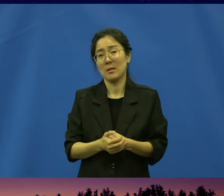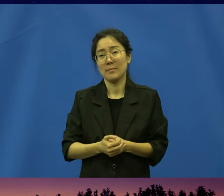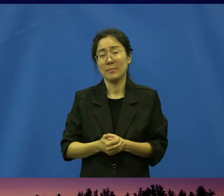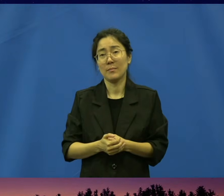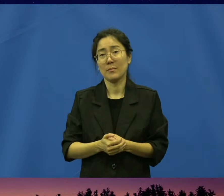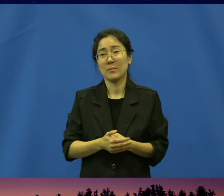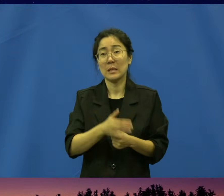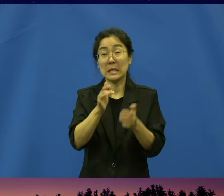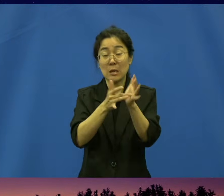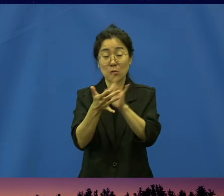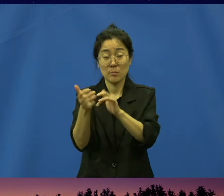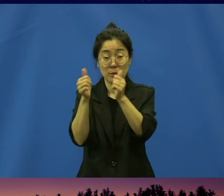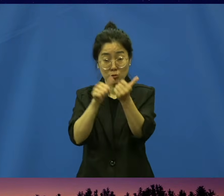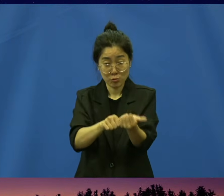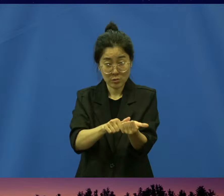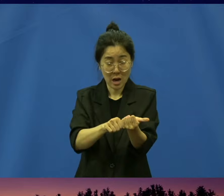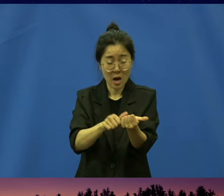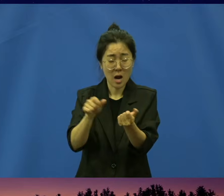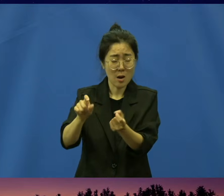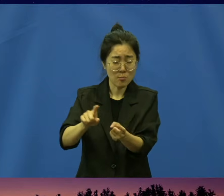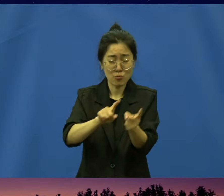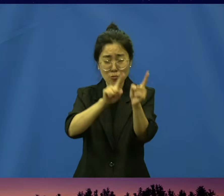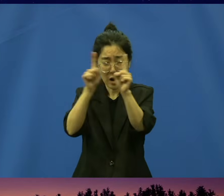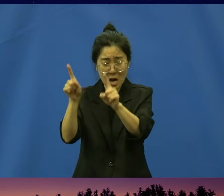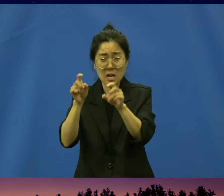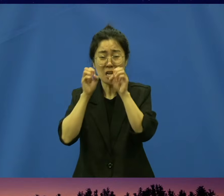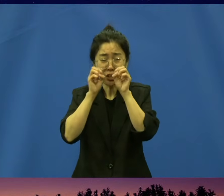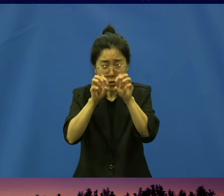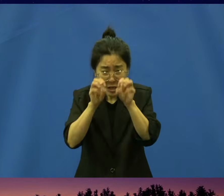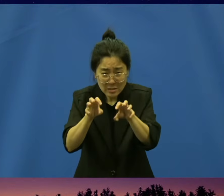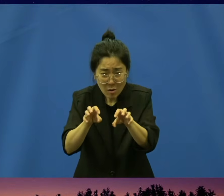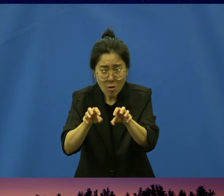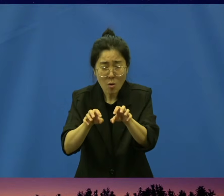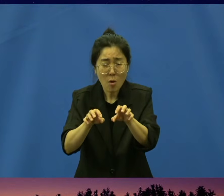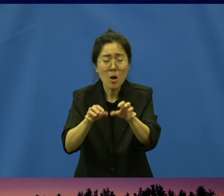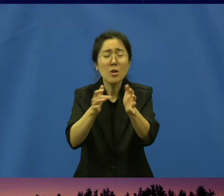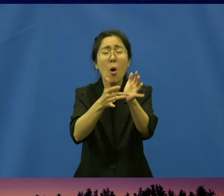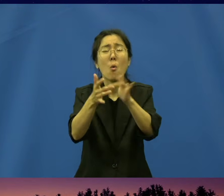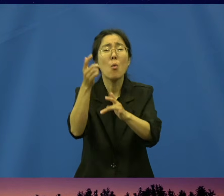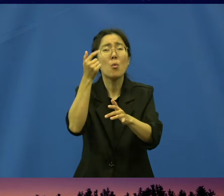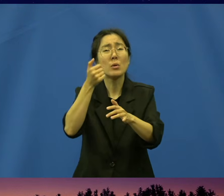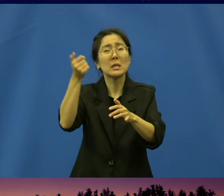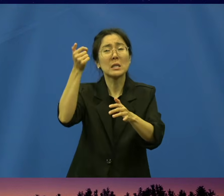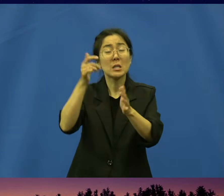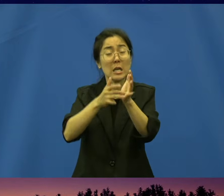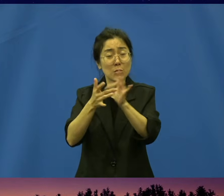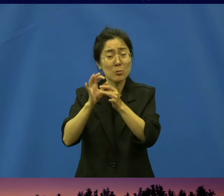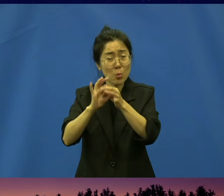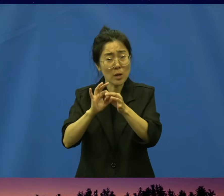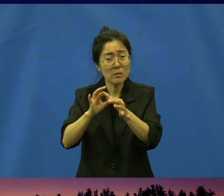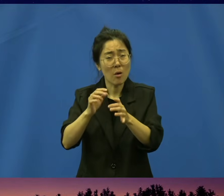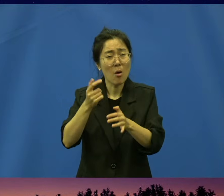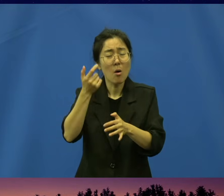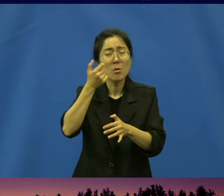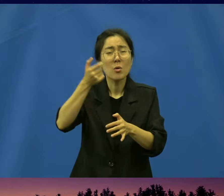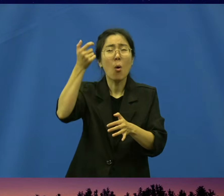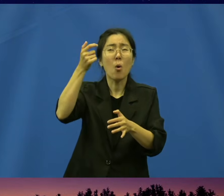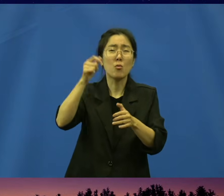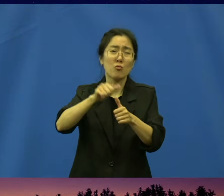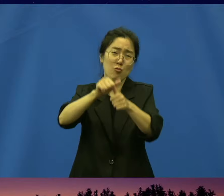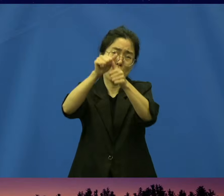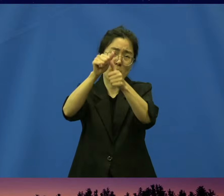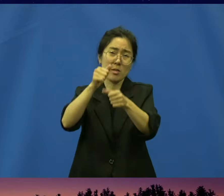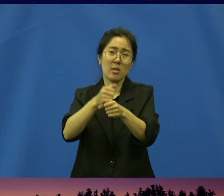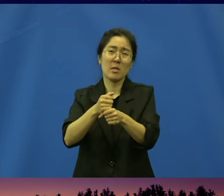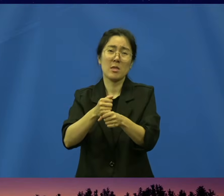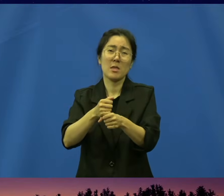예수님의 죽음과 부활을 전하여 구원하는 일에도 이 성삼위 하나님은 하나가 되셨습니다. 온